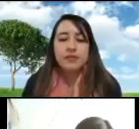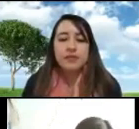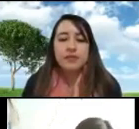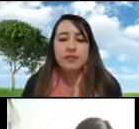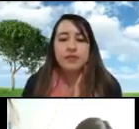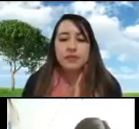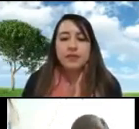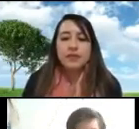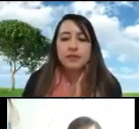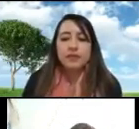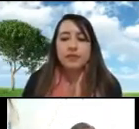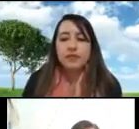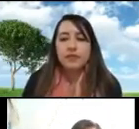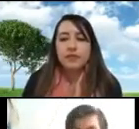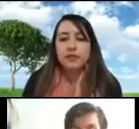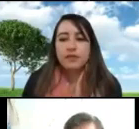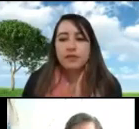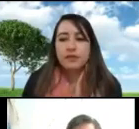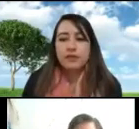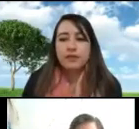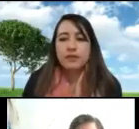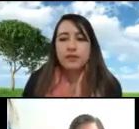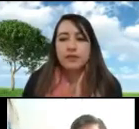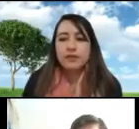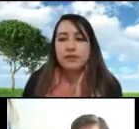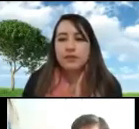o lluvia y clima?